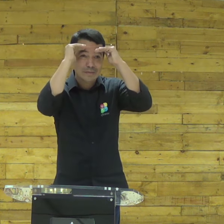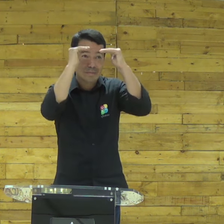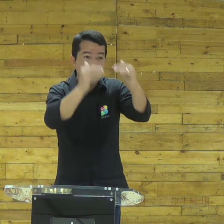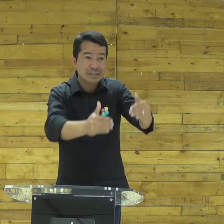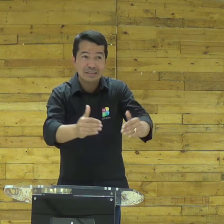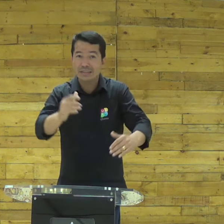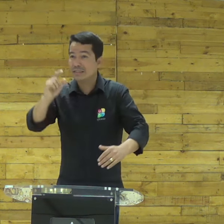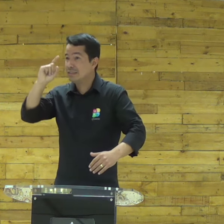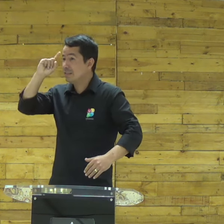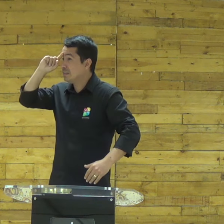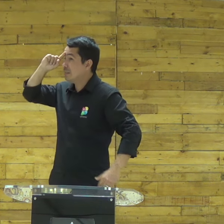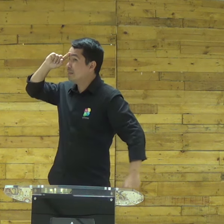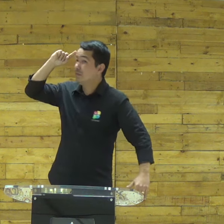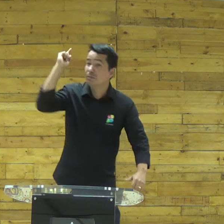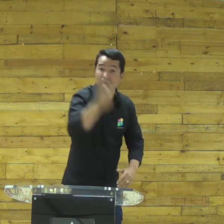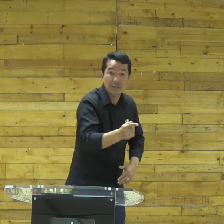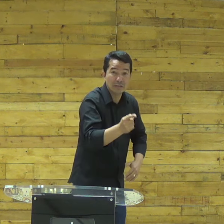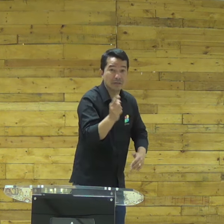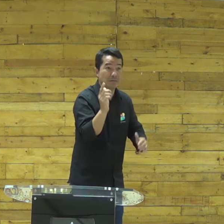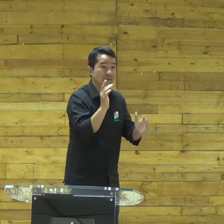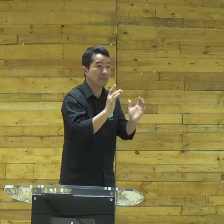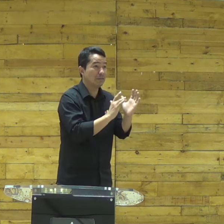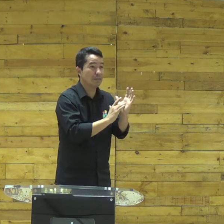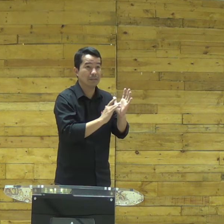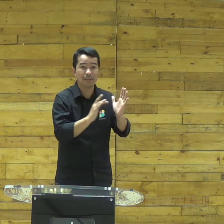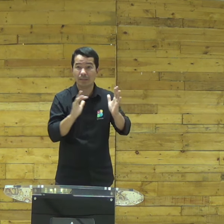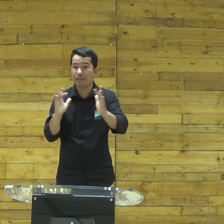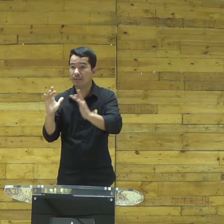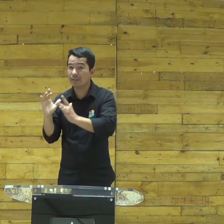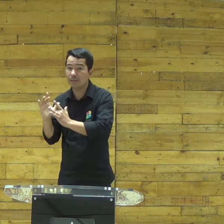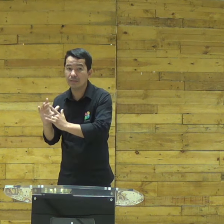aprender a obedecer aos mandamentos de